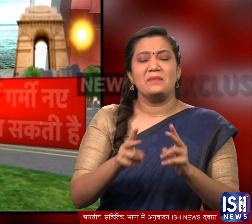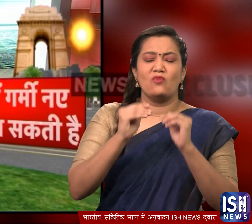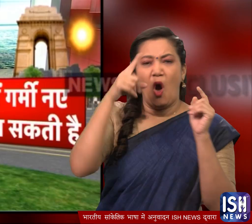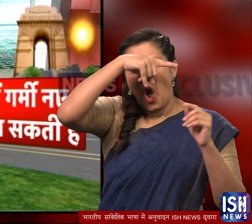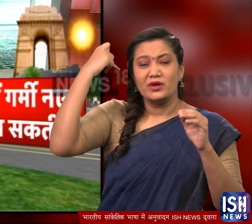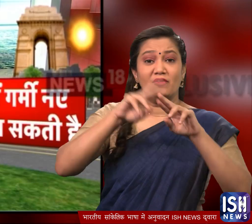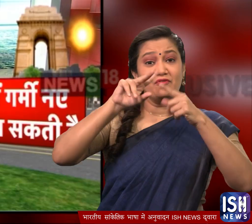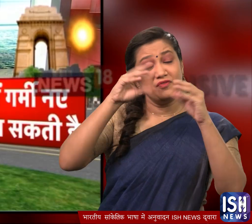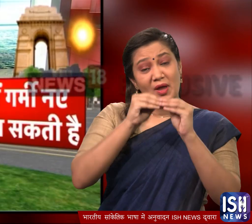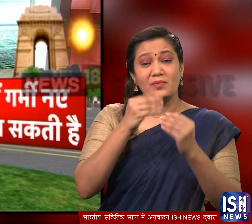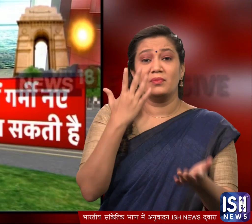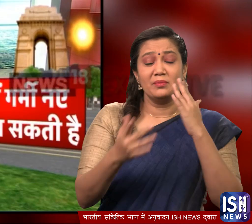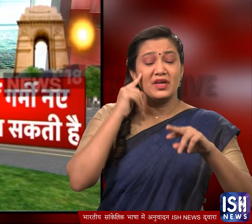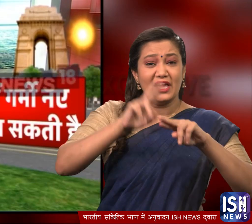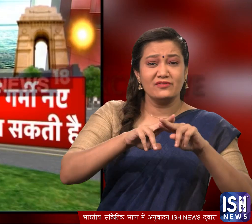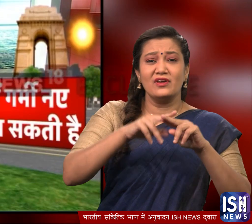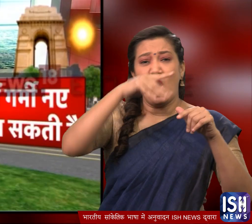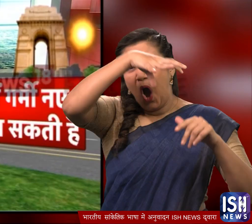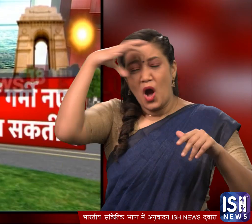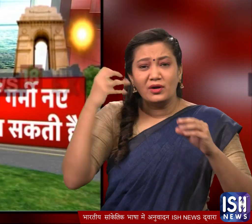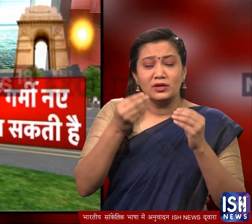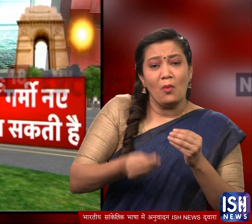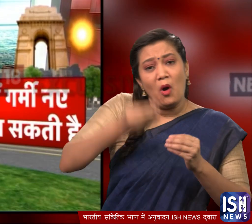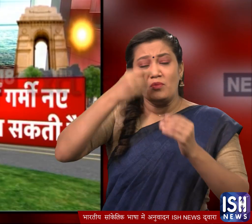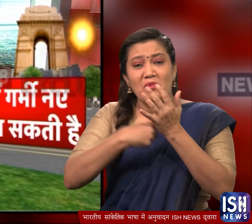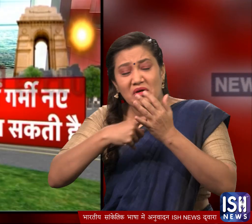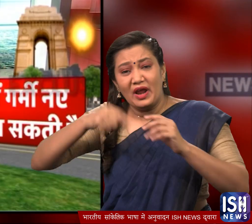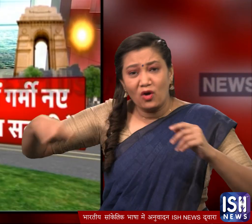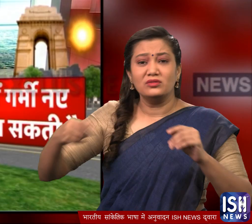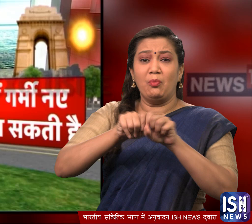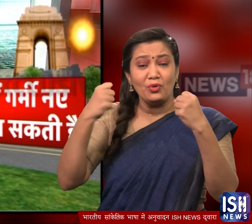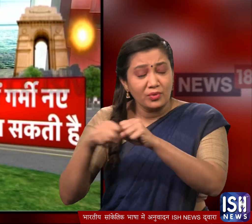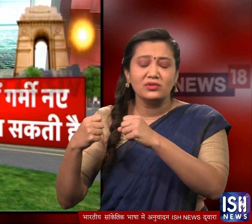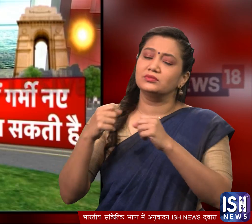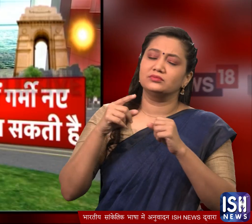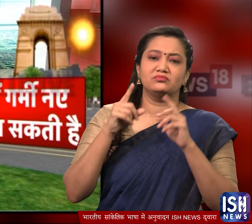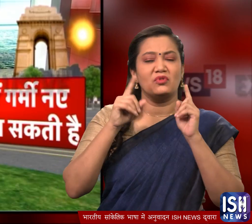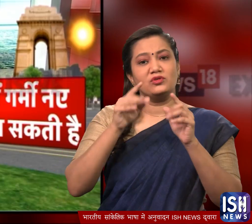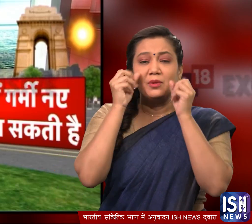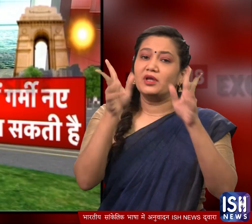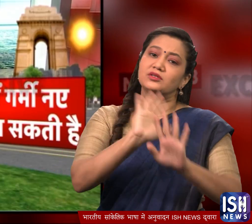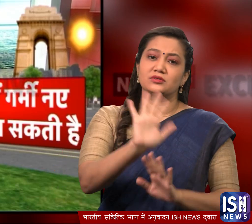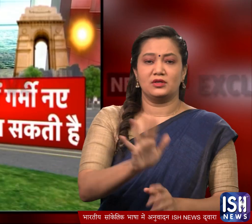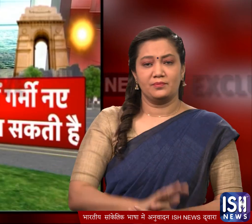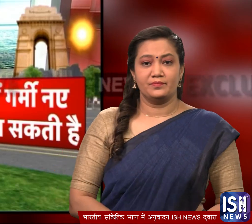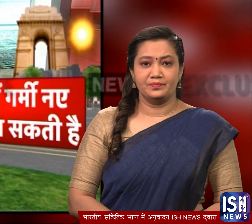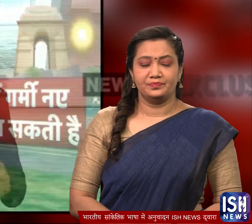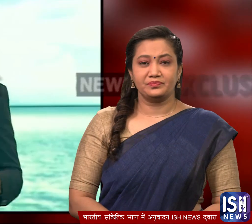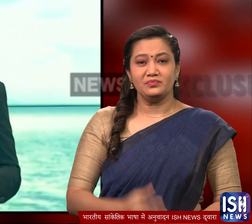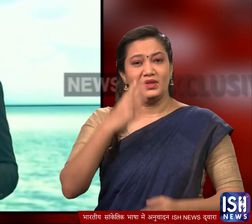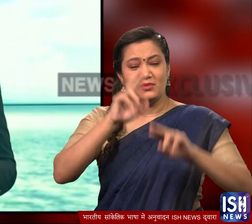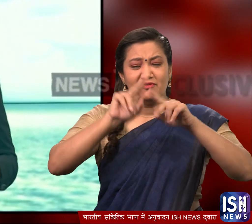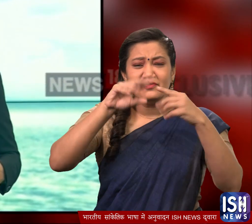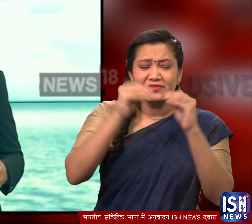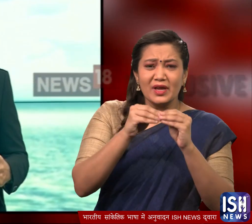तो ये जा रहा है कि फरवरी के ही महीने में अगर दिल्ली की गर्मी ने कुछ और रिकॉर्ड तोड़ दिए तो हैरान करने वाली बात नहीं होगी। सौभाग्य